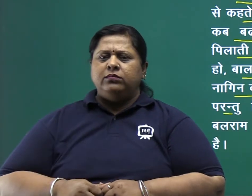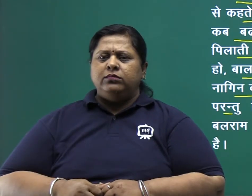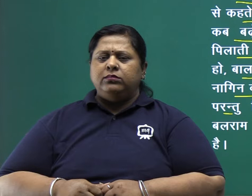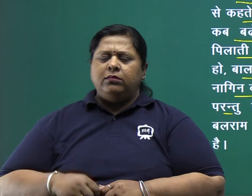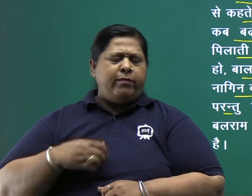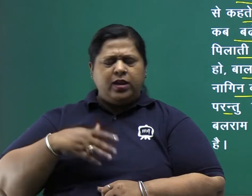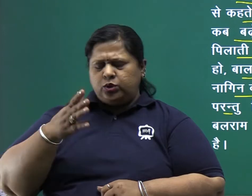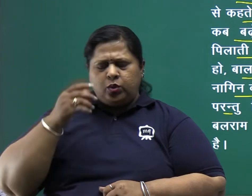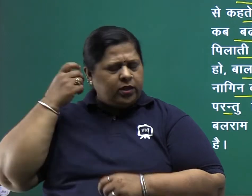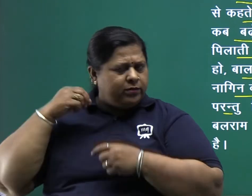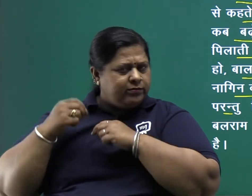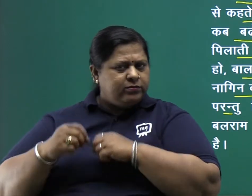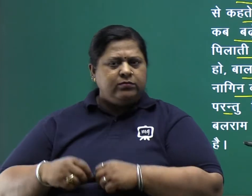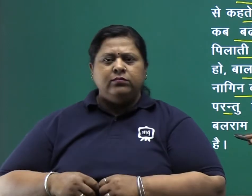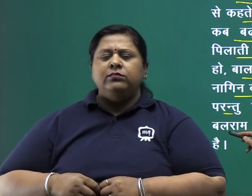मेरी चोटी